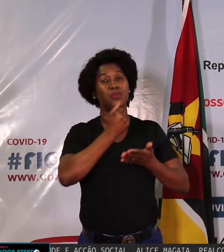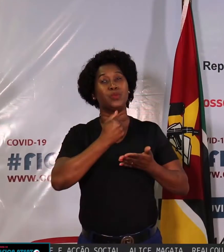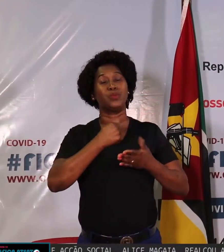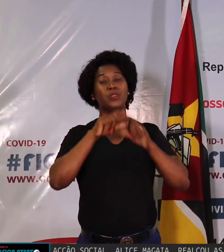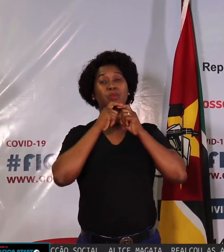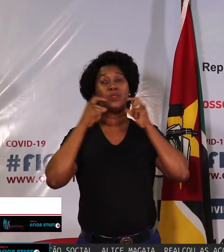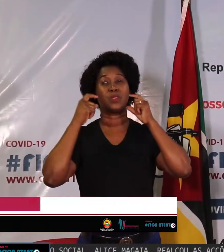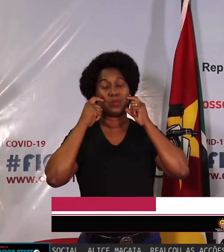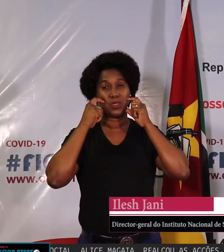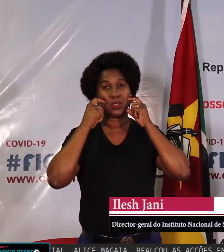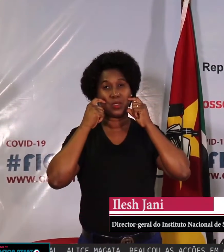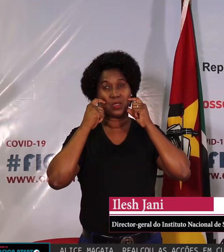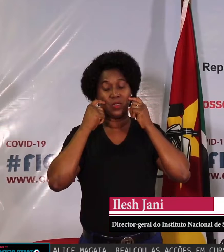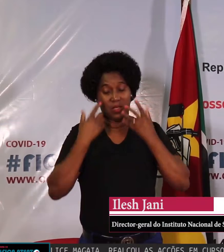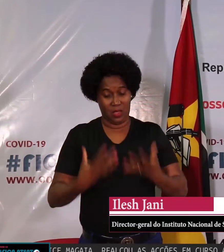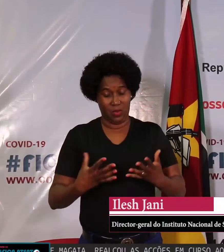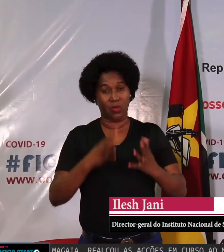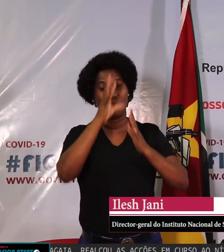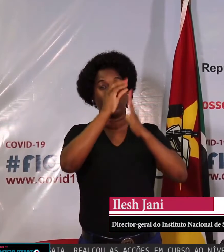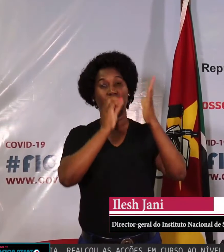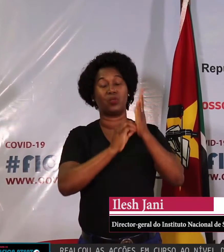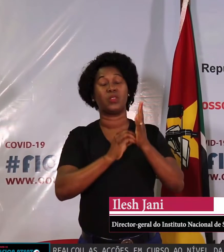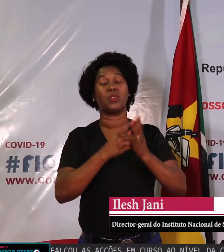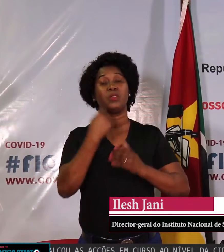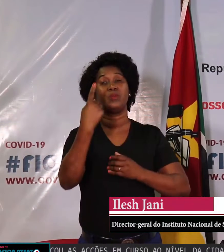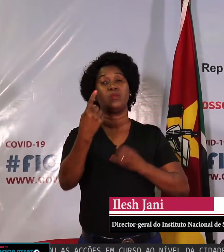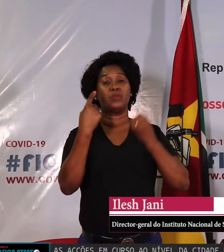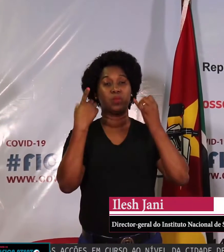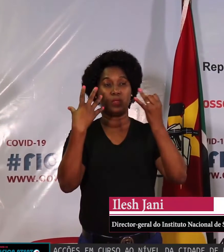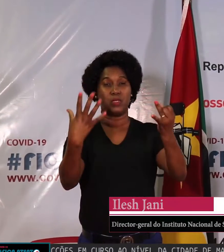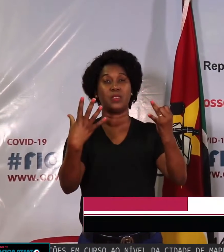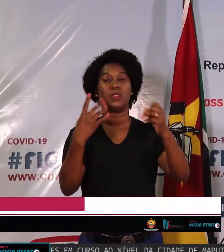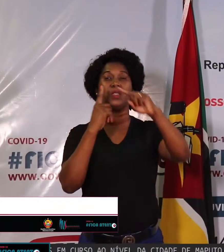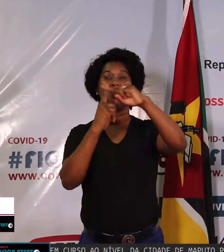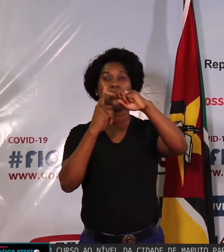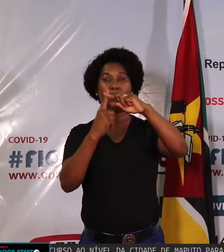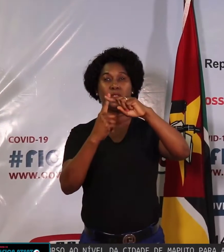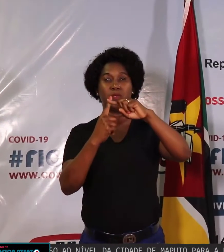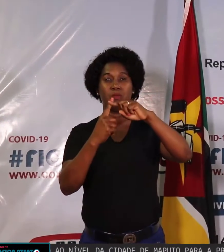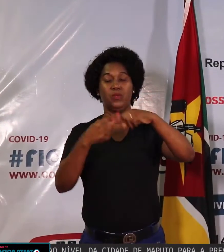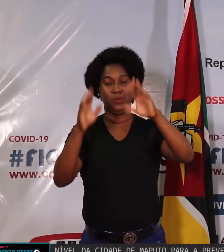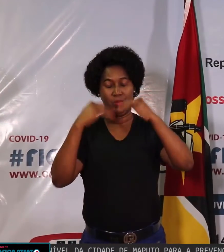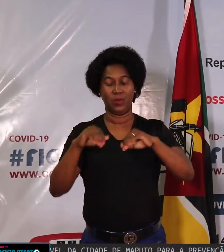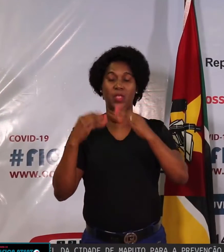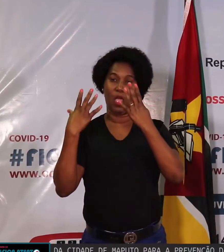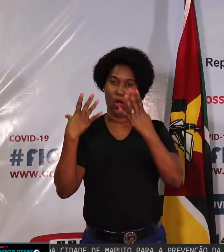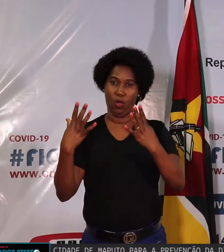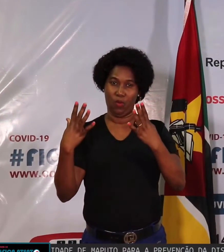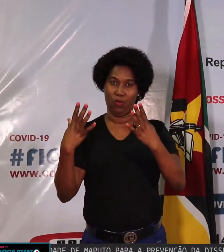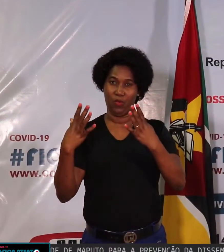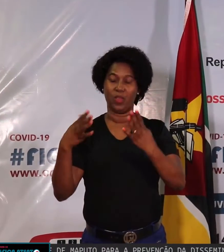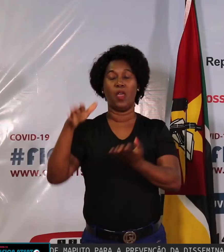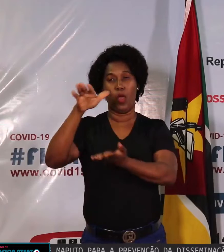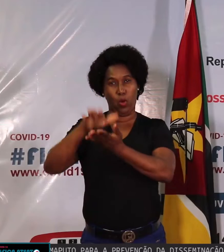em Moçambique 17 casos positivos até agora, sendo 9 de transmissão local e